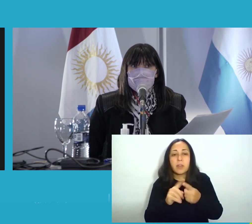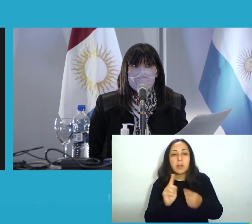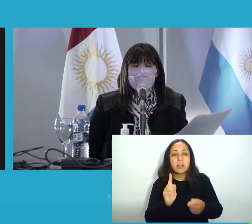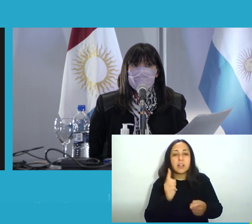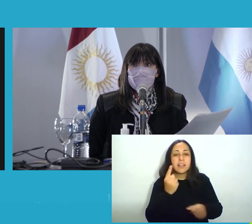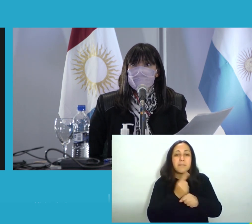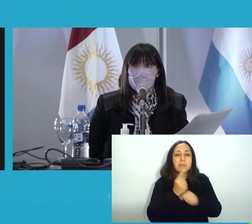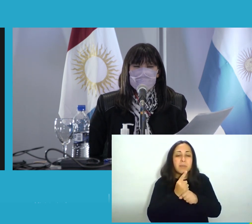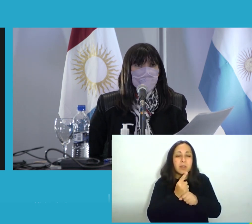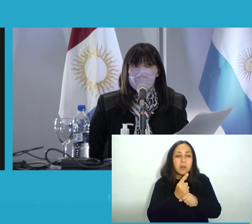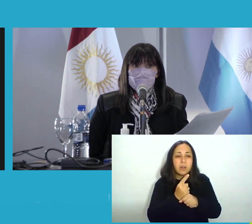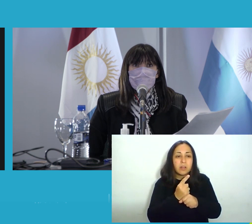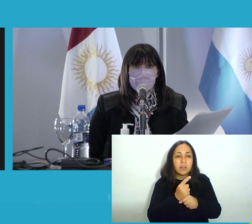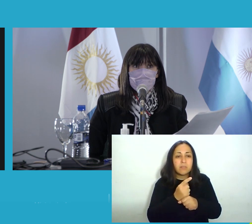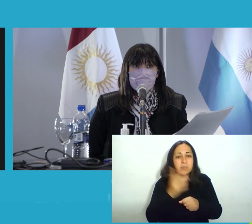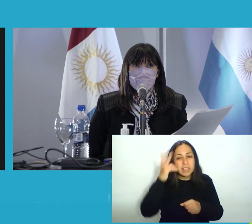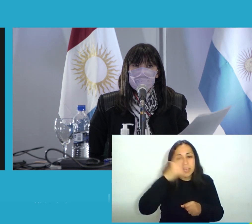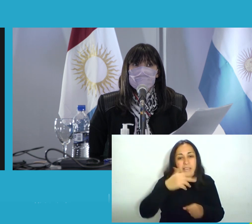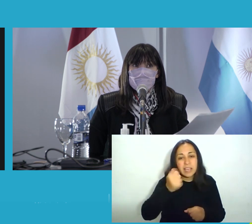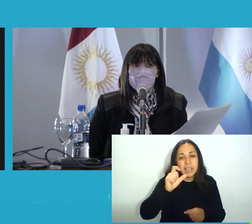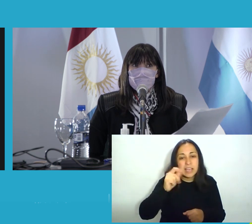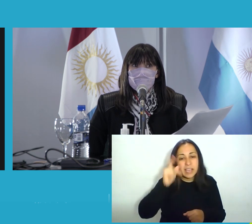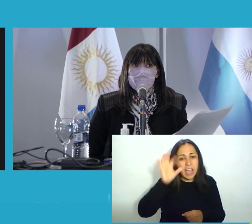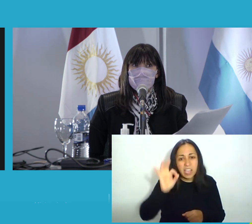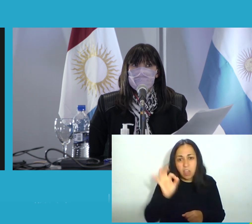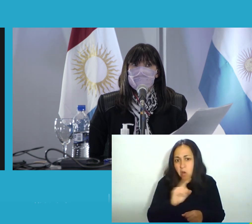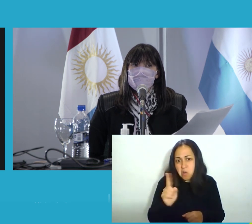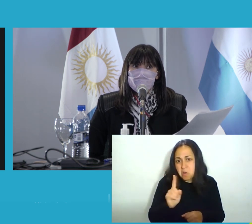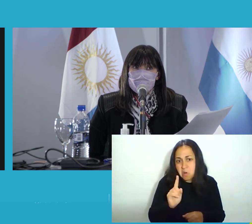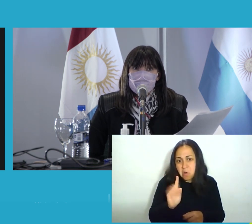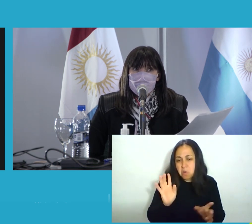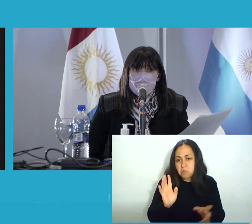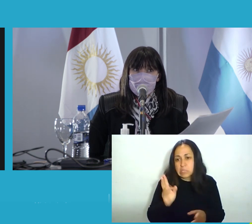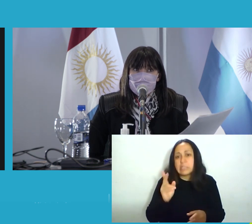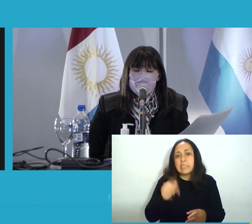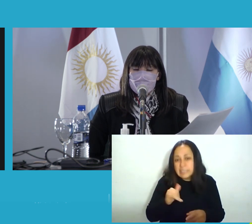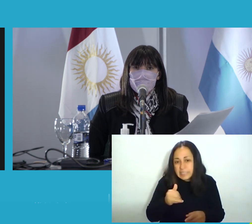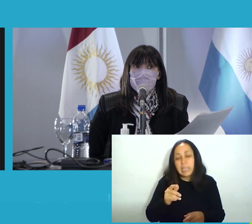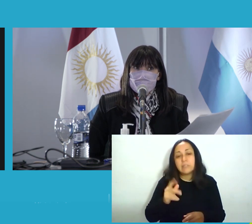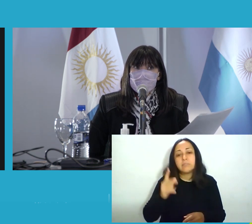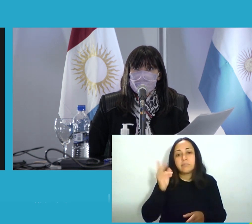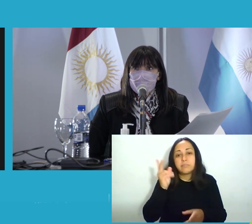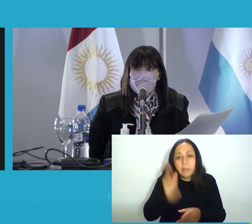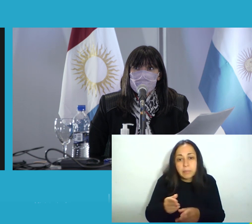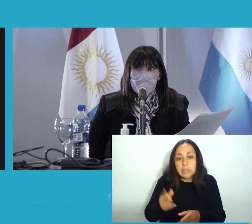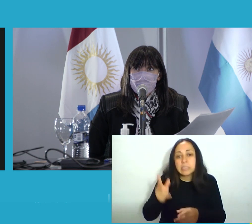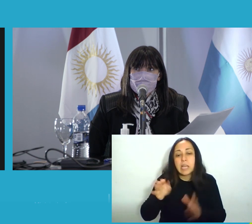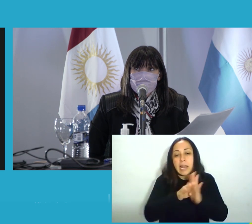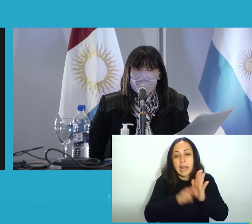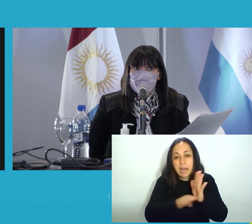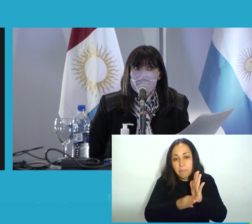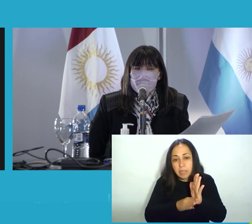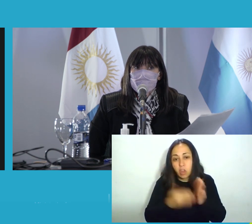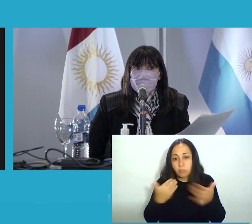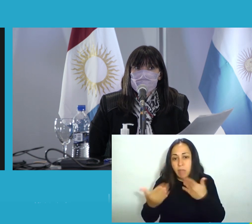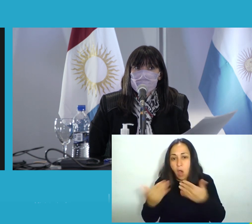no se puso porque en realidad cabe aclarar que no hubo ningún hackeo. Lo único que hubo fueron constantes interrupciones y violaciones al reglamento de la